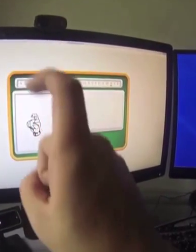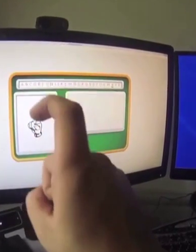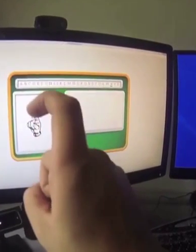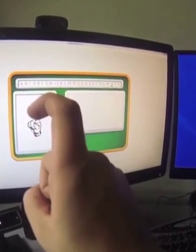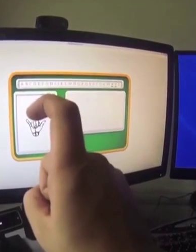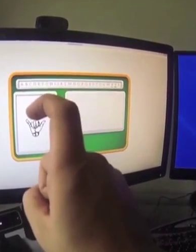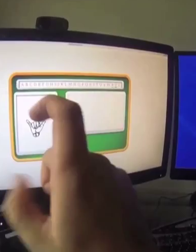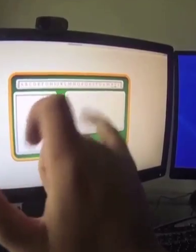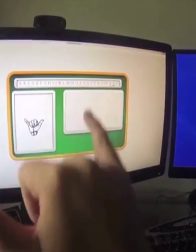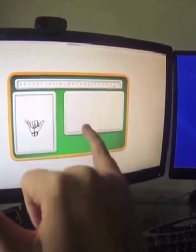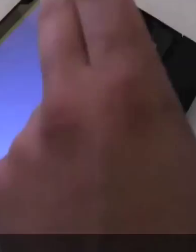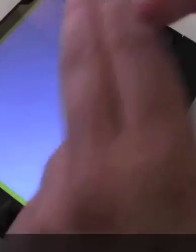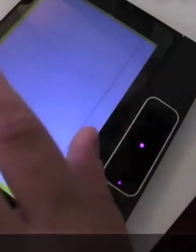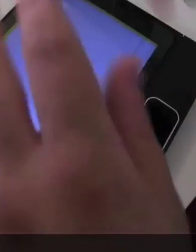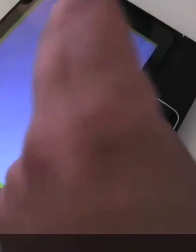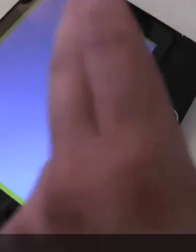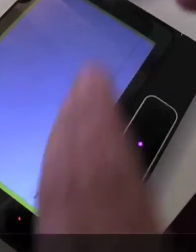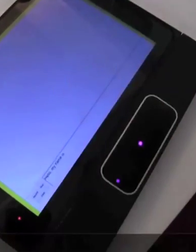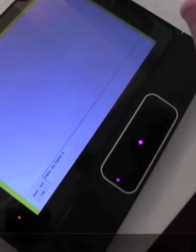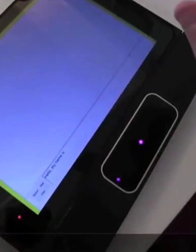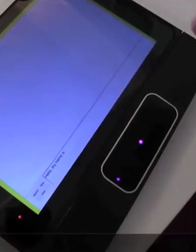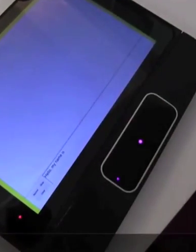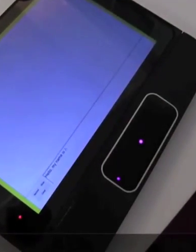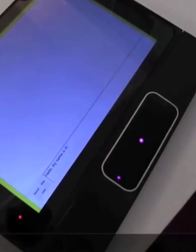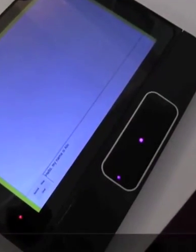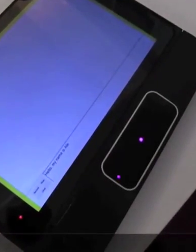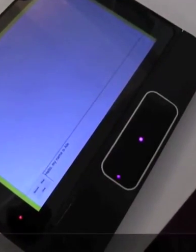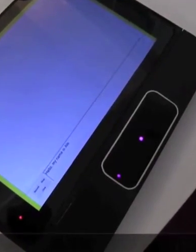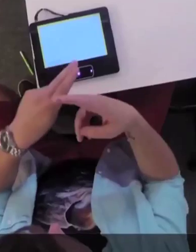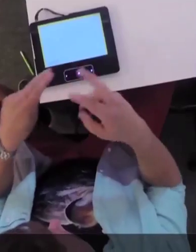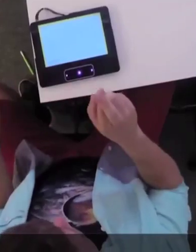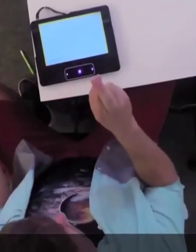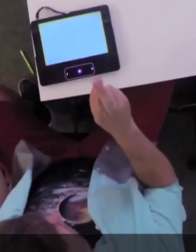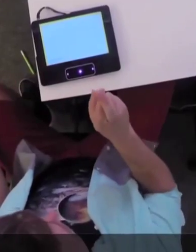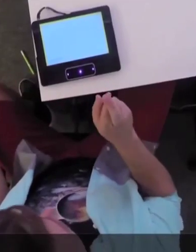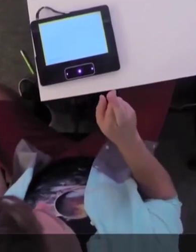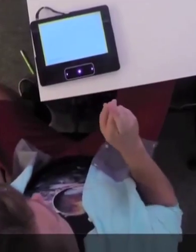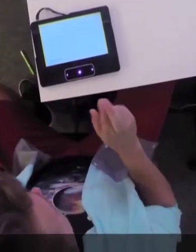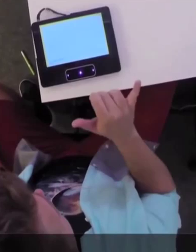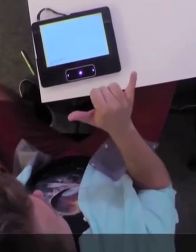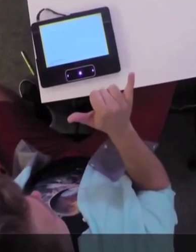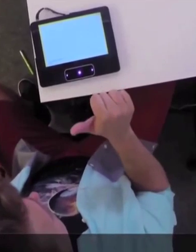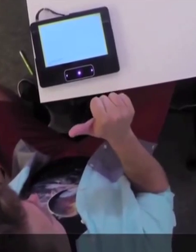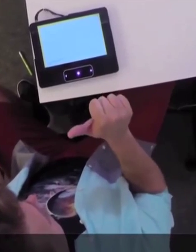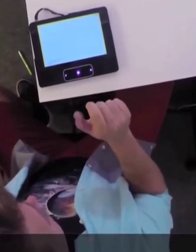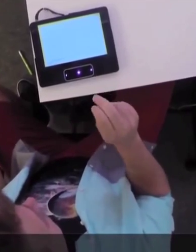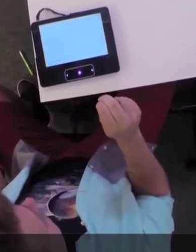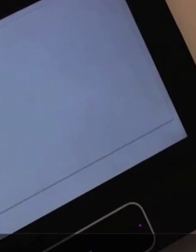que permetran mantenir una conversa en temps real. Així, per exemple, s'està desenvolupant una tauleta dotada de sensors